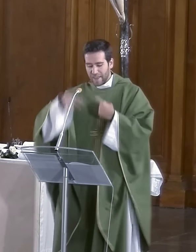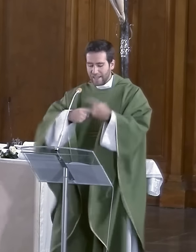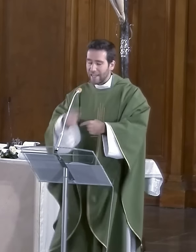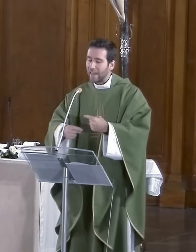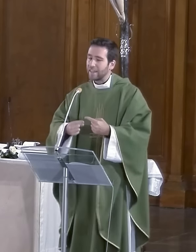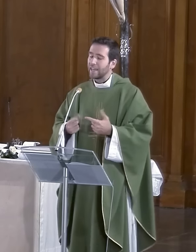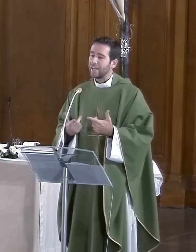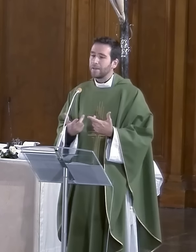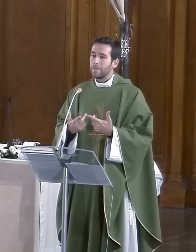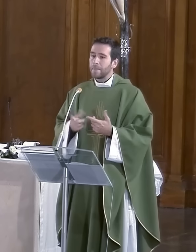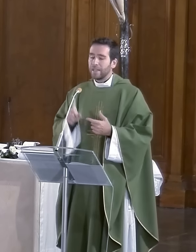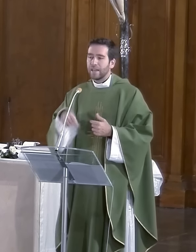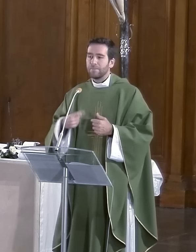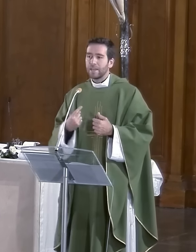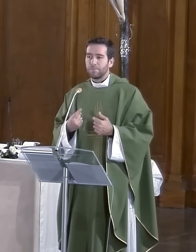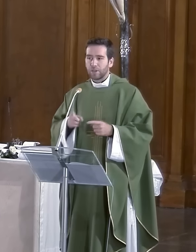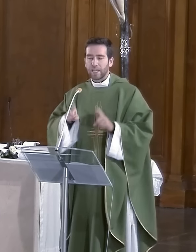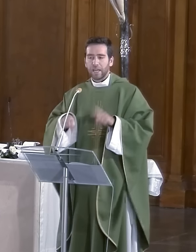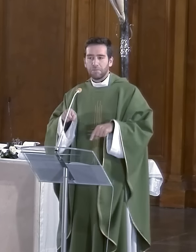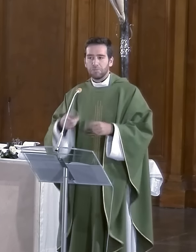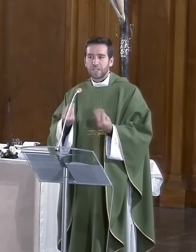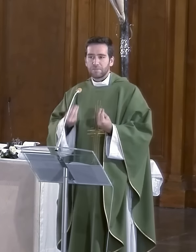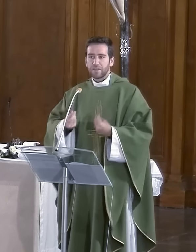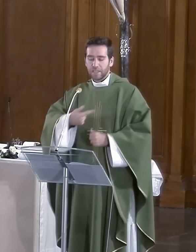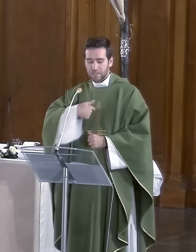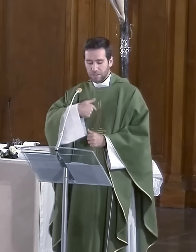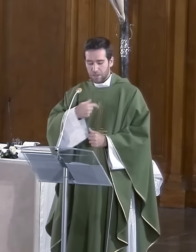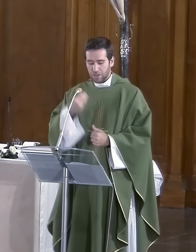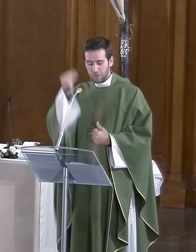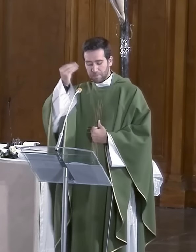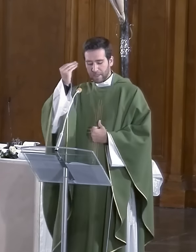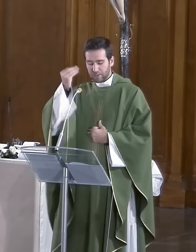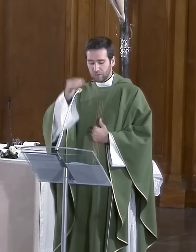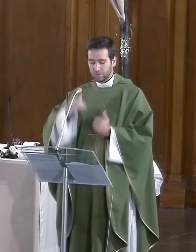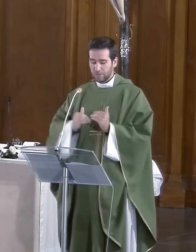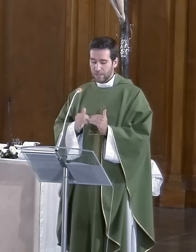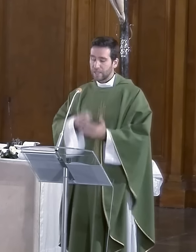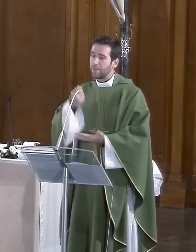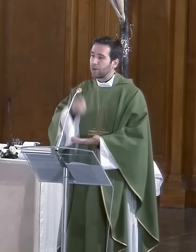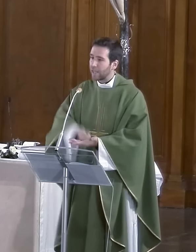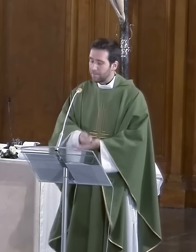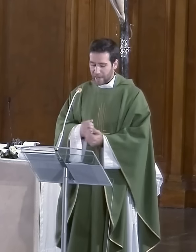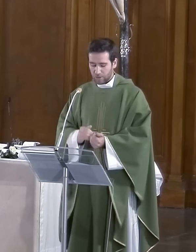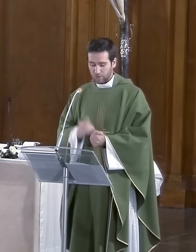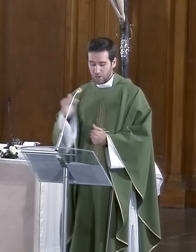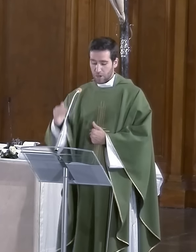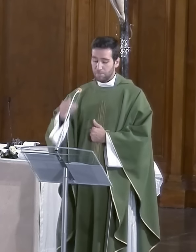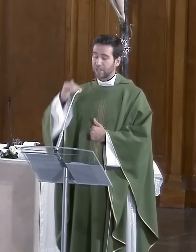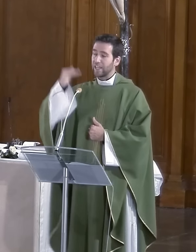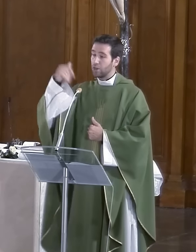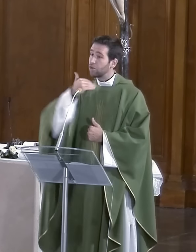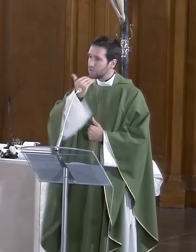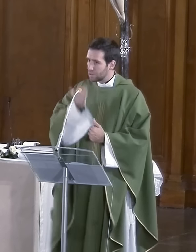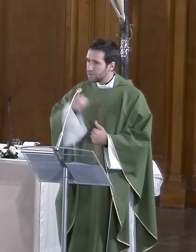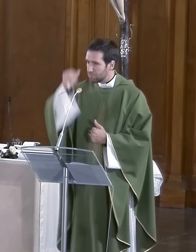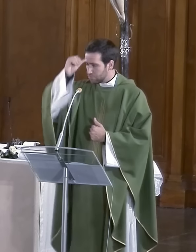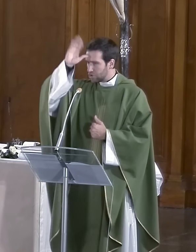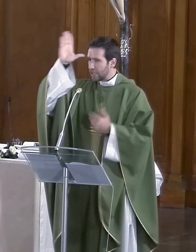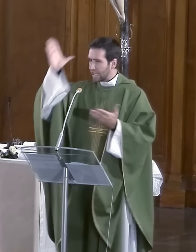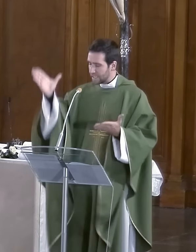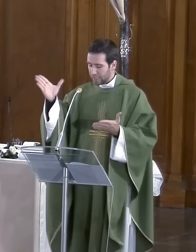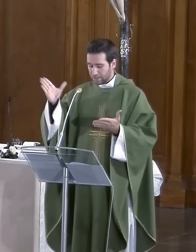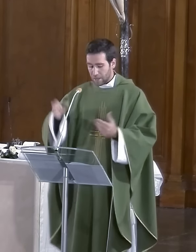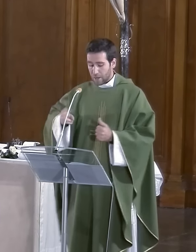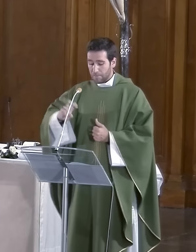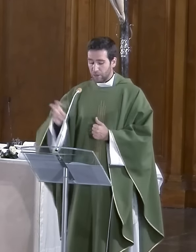del día a día, y también porque muchas veces yo pienso que porque he pagado, porque yo sí